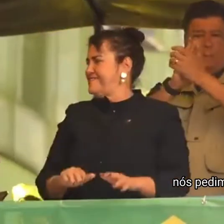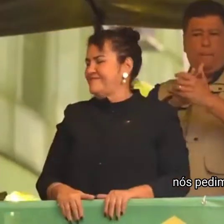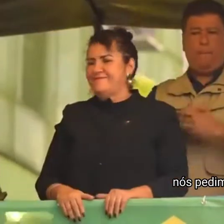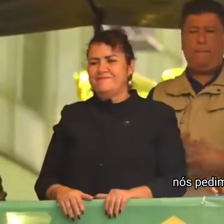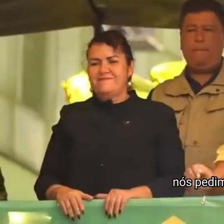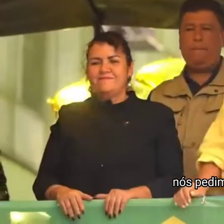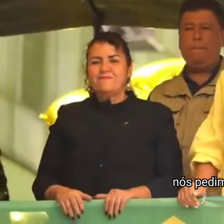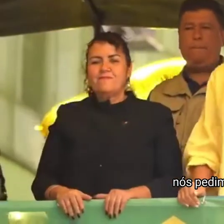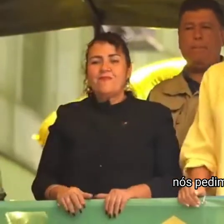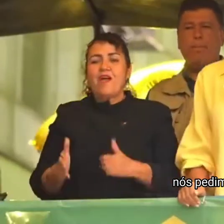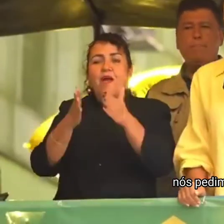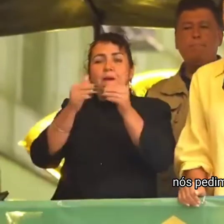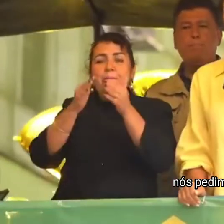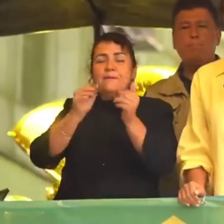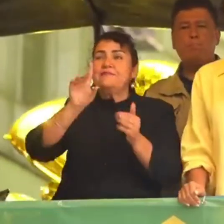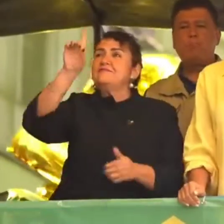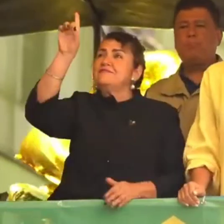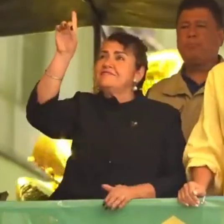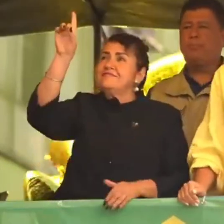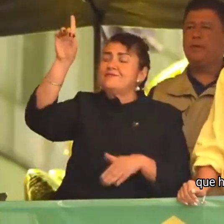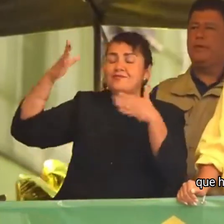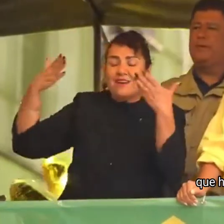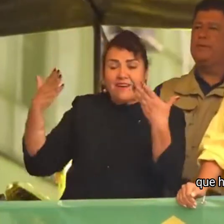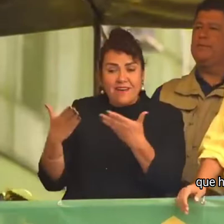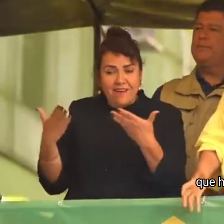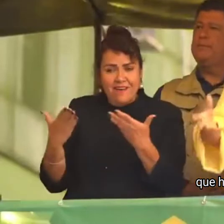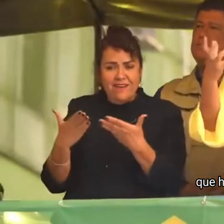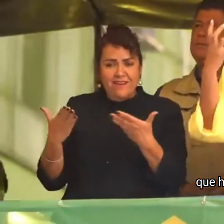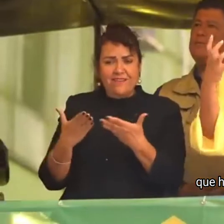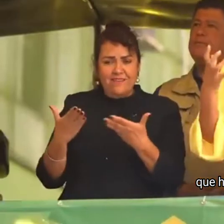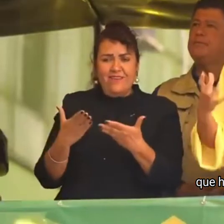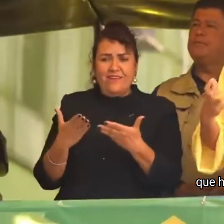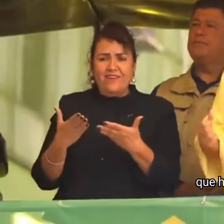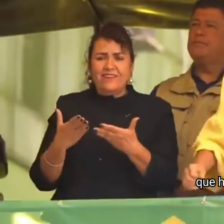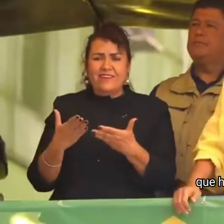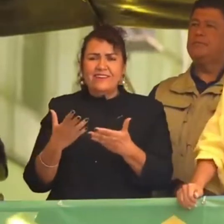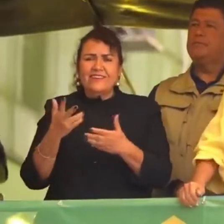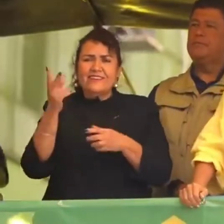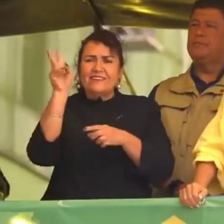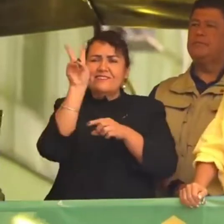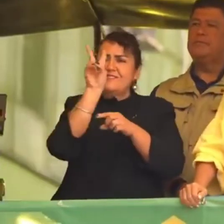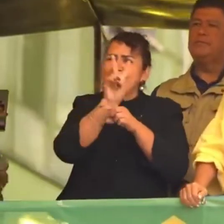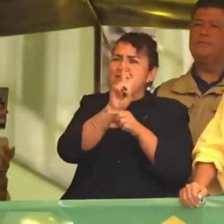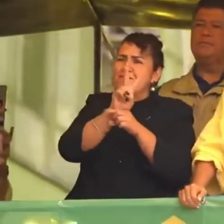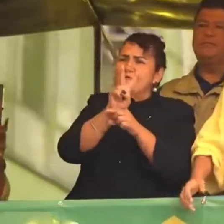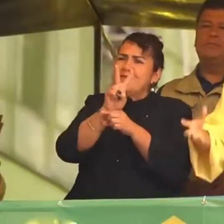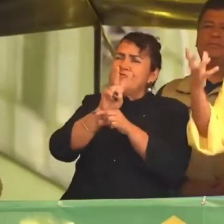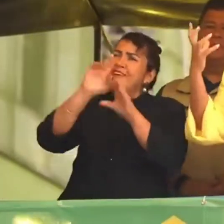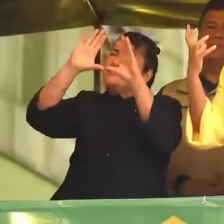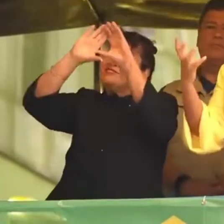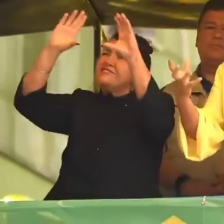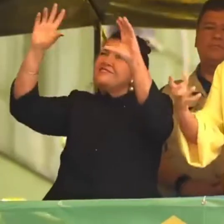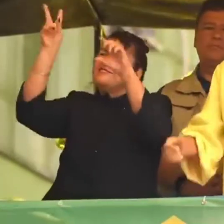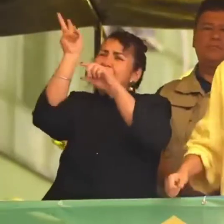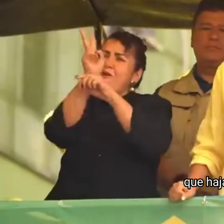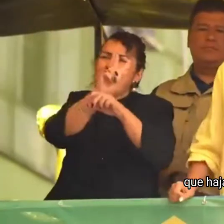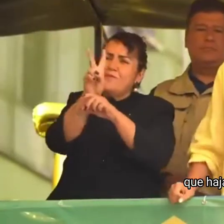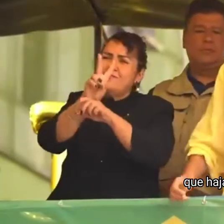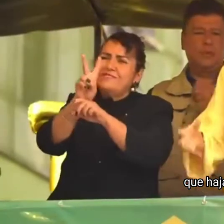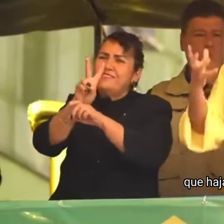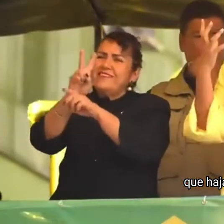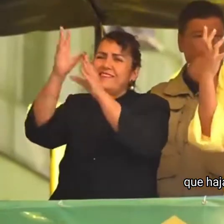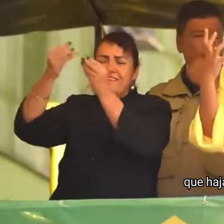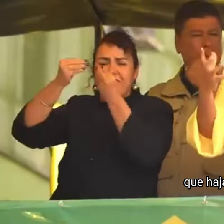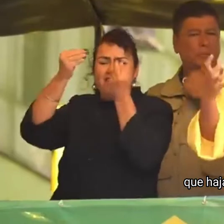Nós pedimos a Deus neste momento que haja proteção dos céus, que haja amor,